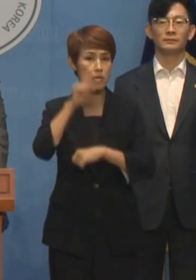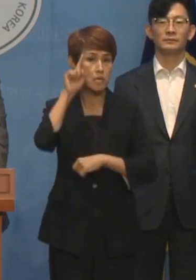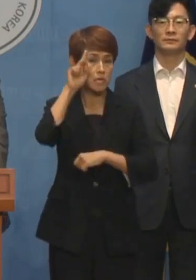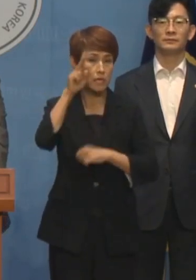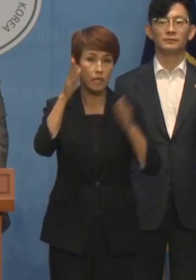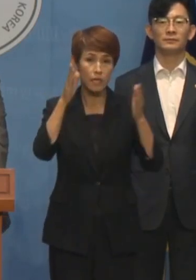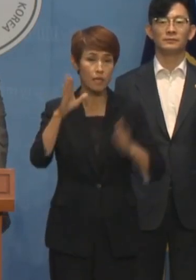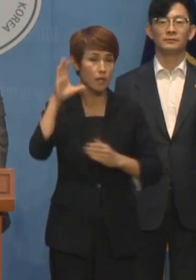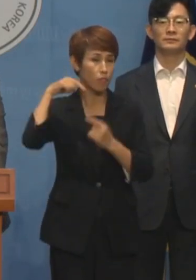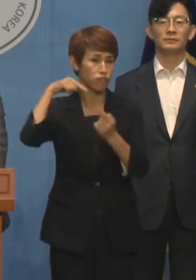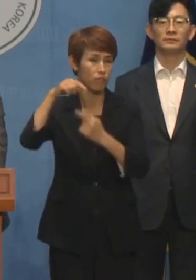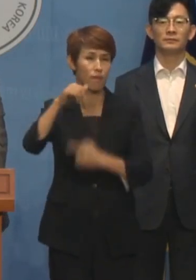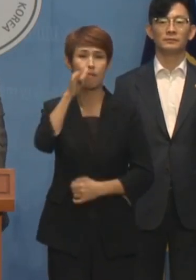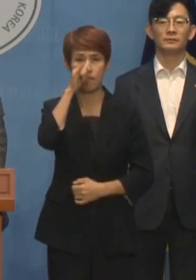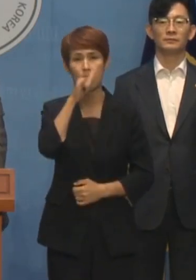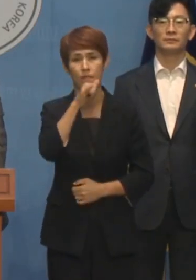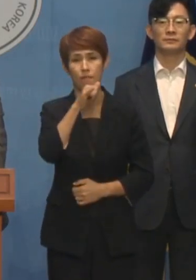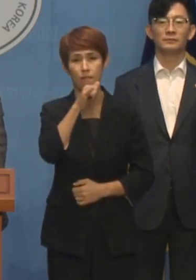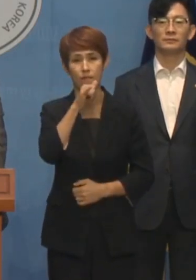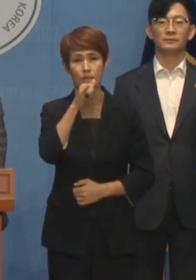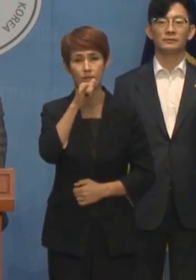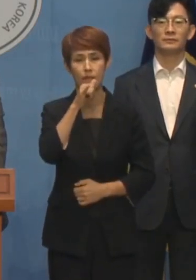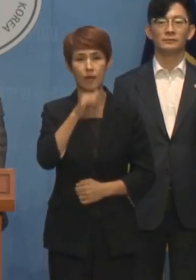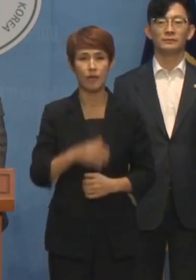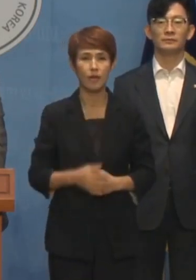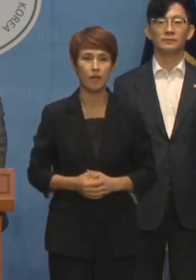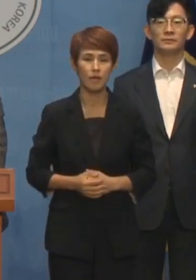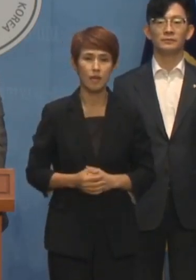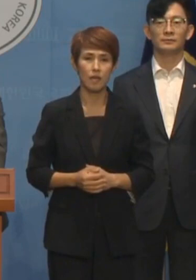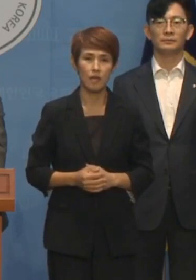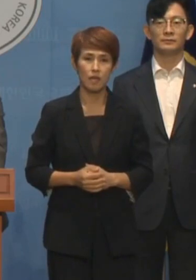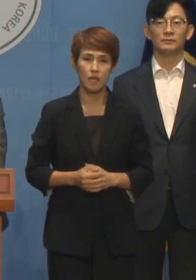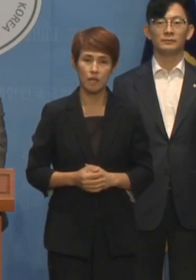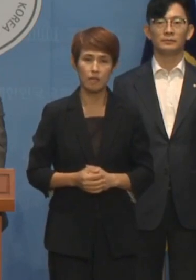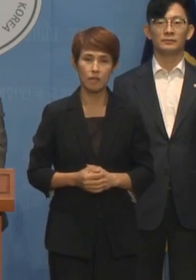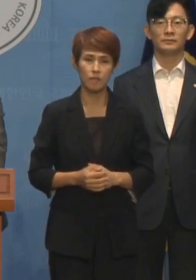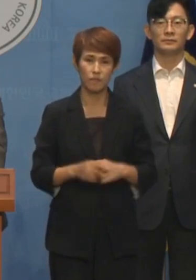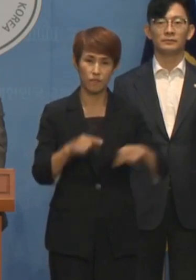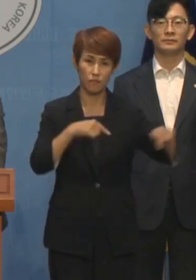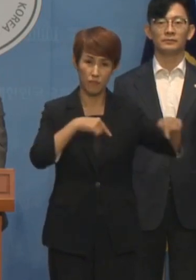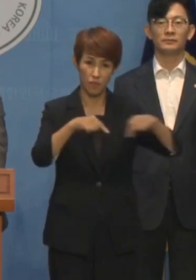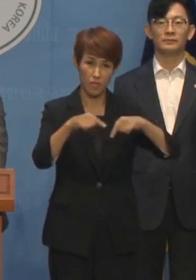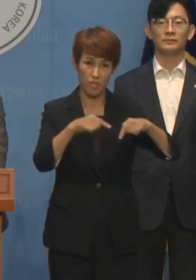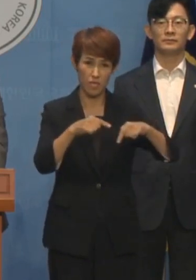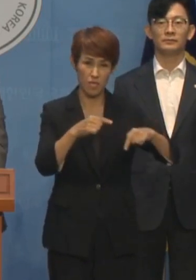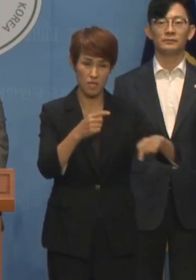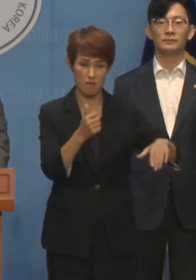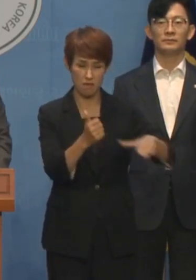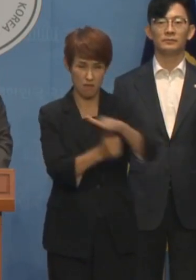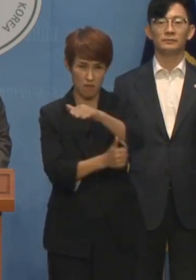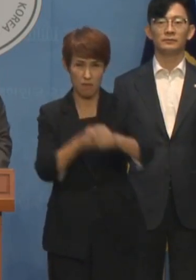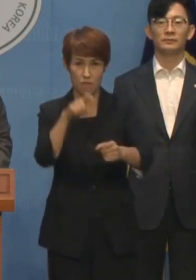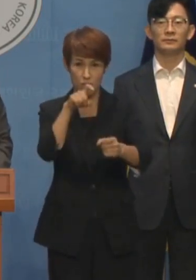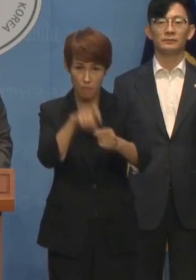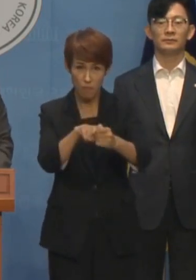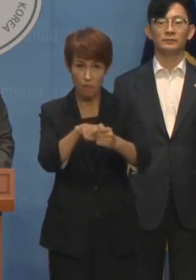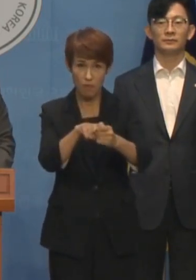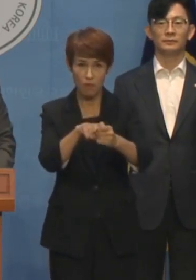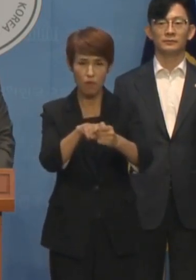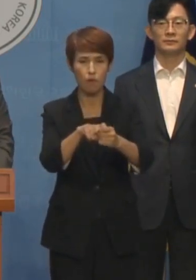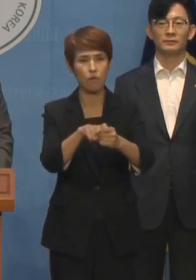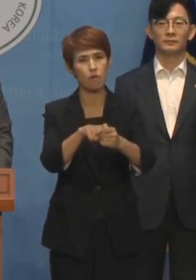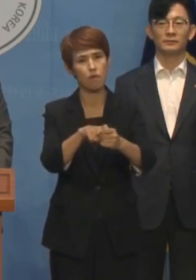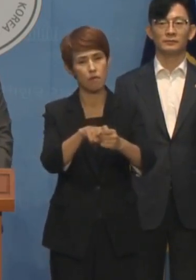일정, 그리고 정말 정치적인 의도로밖에 읽히지 않는 검증과 직접 관련 없는